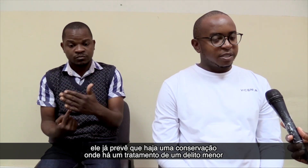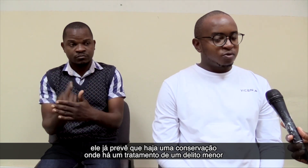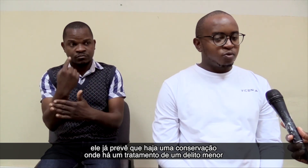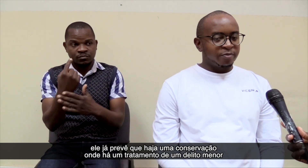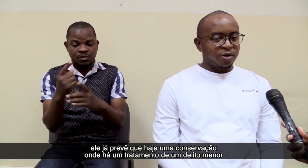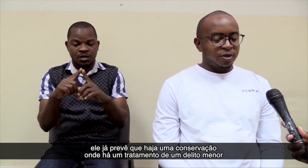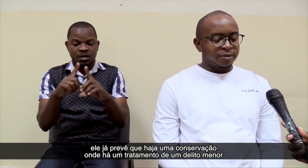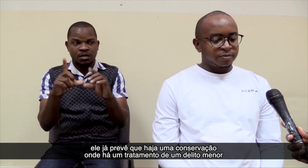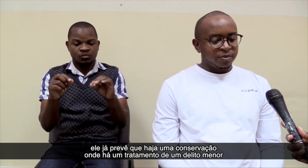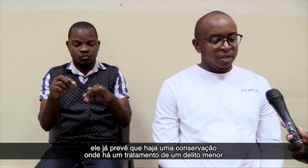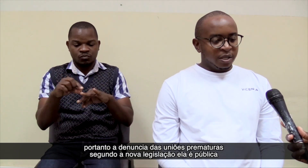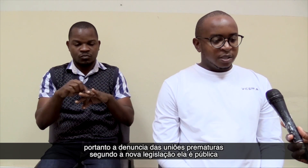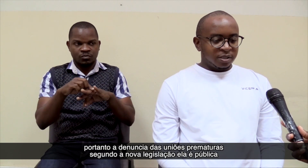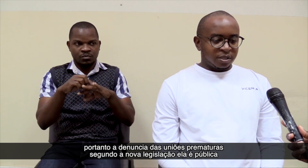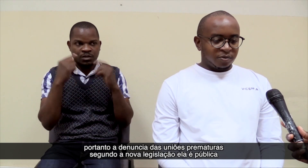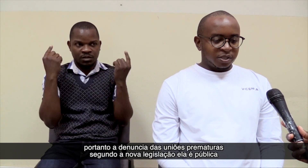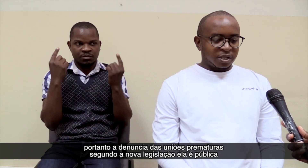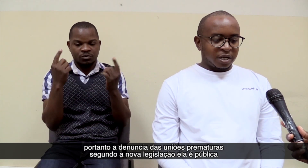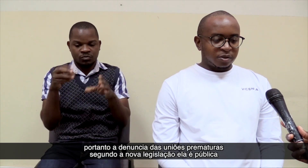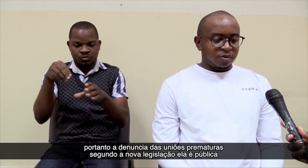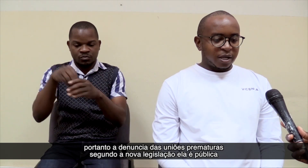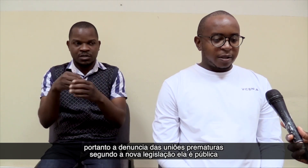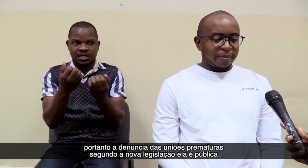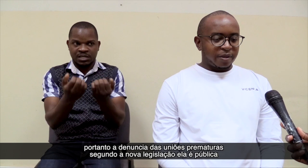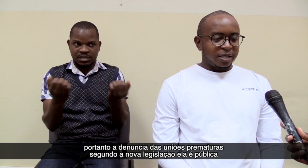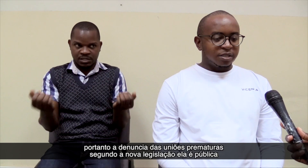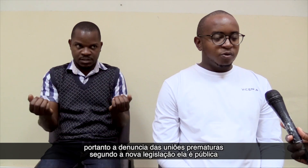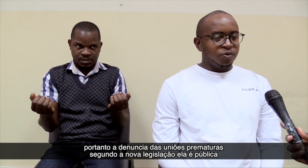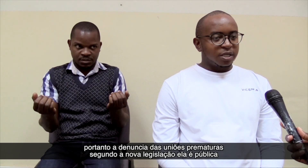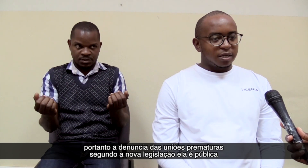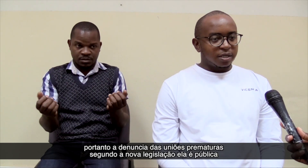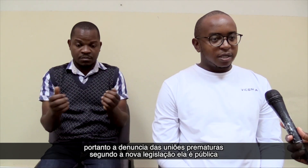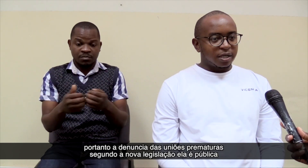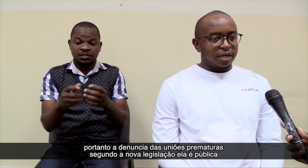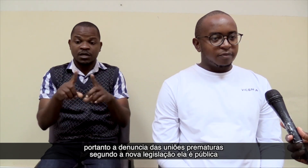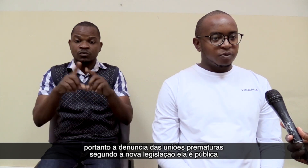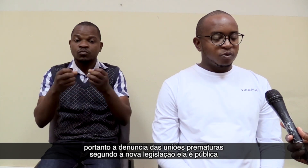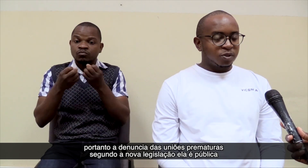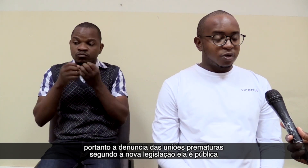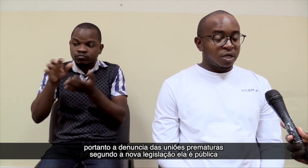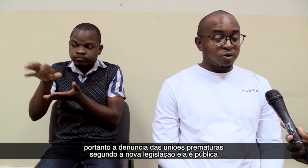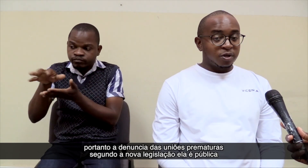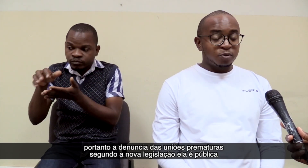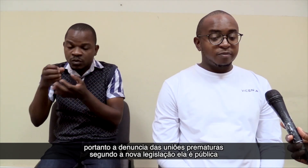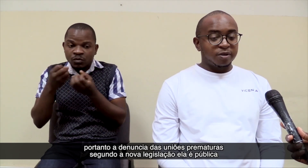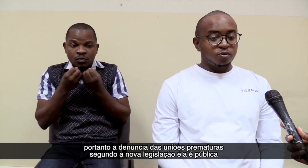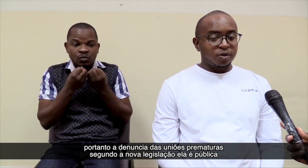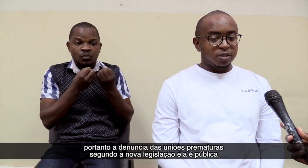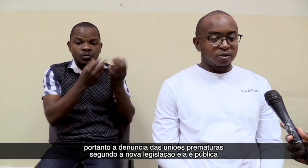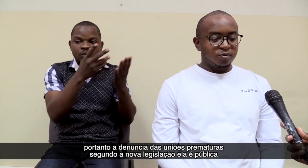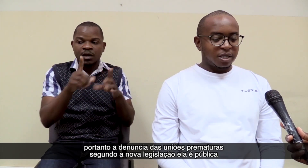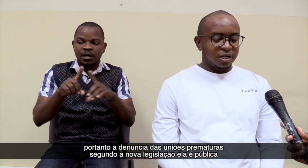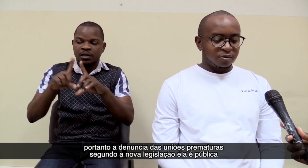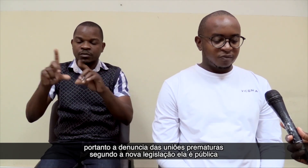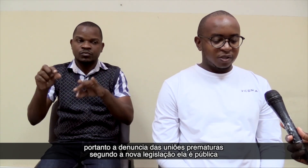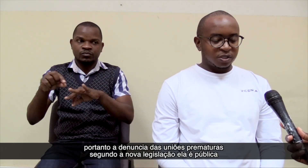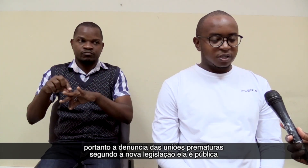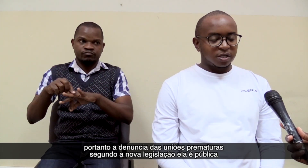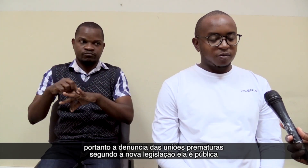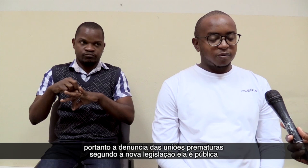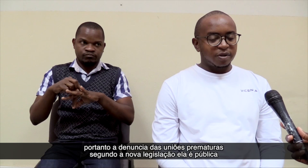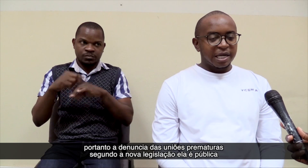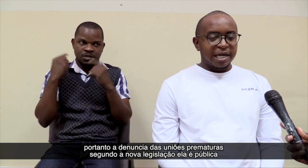estamos a falar a fraca divulgação dessas ações em termos didáticos, em termos acadêmicos, em termos escolares, que de fato